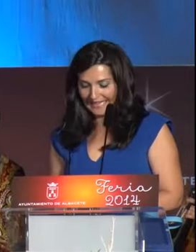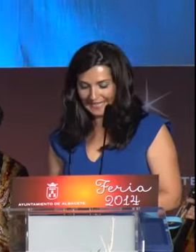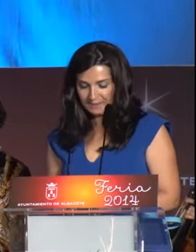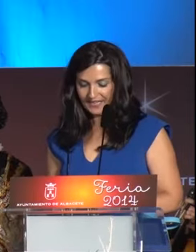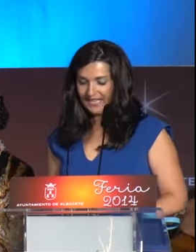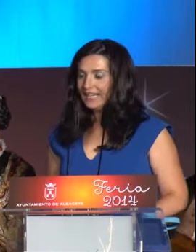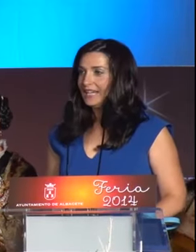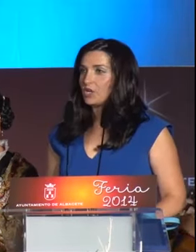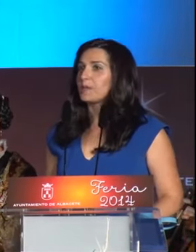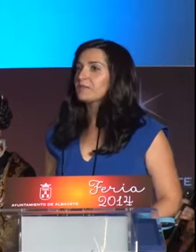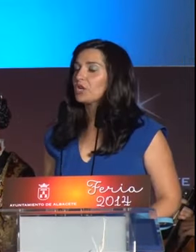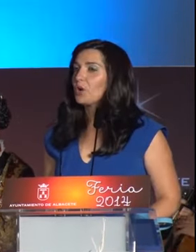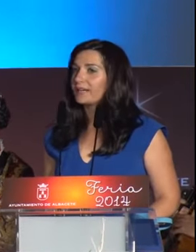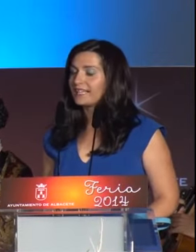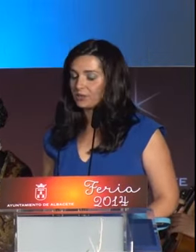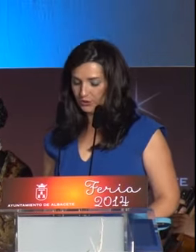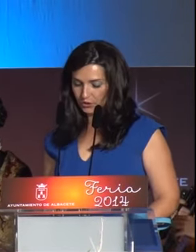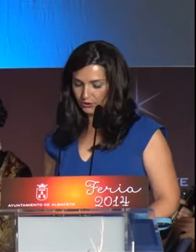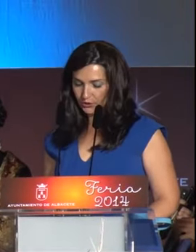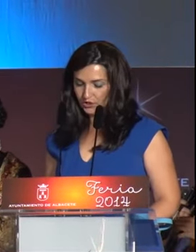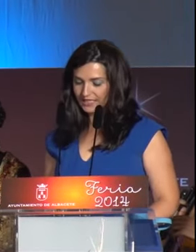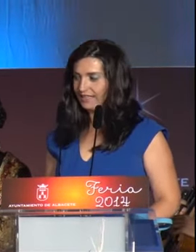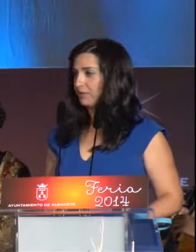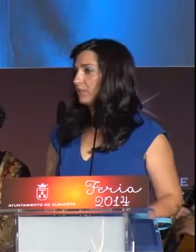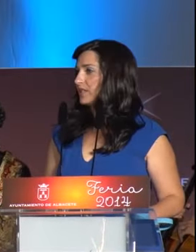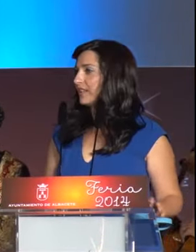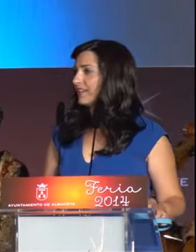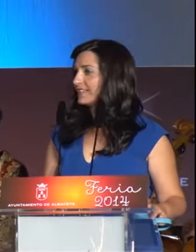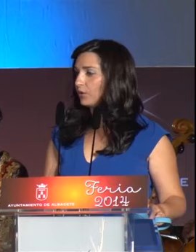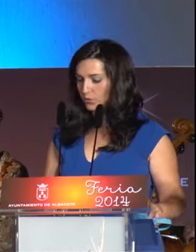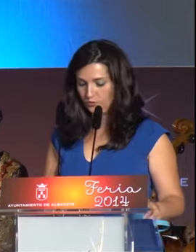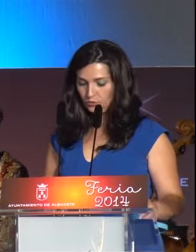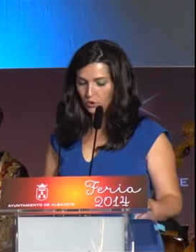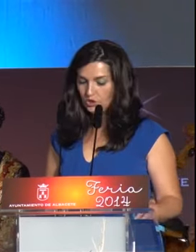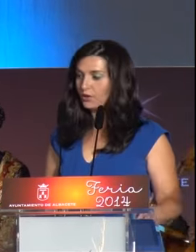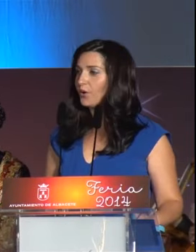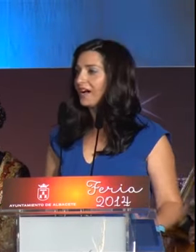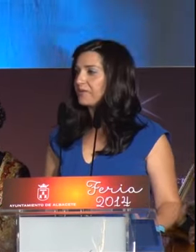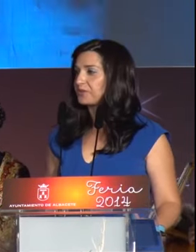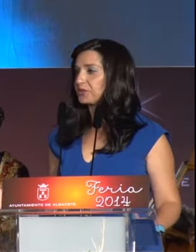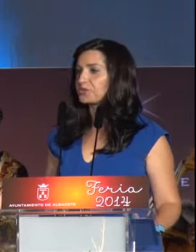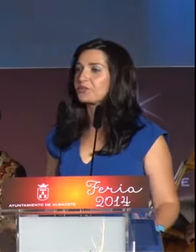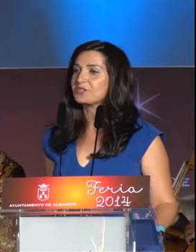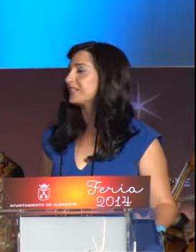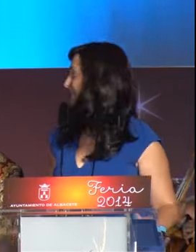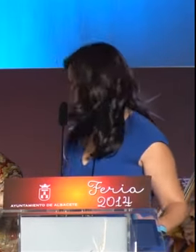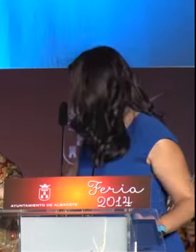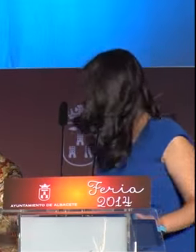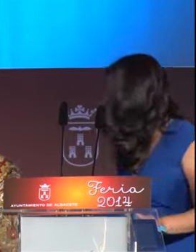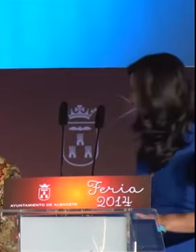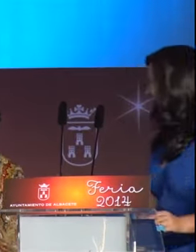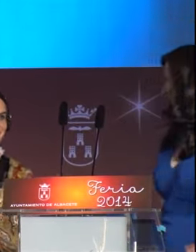de 2013. Os pedimos que lo compartáis con nosotros y que, bueno, pues le deis algún consejo a vuestros